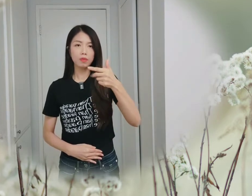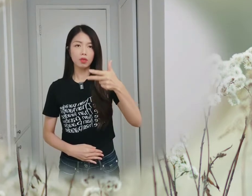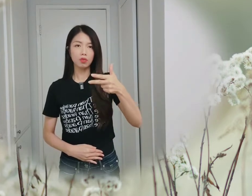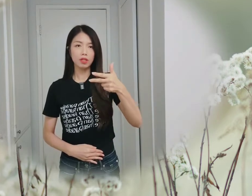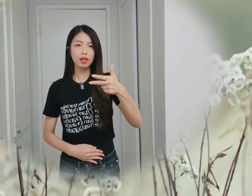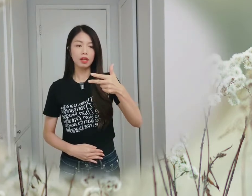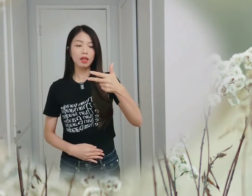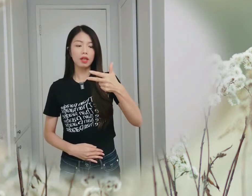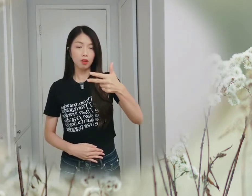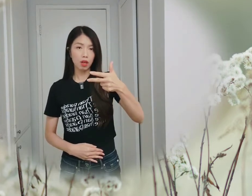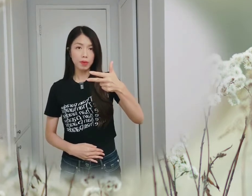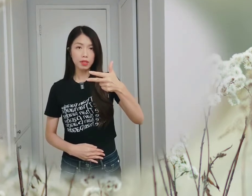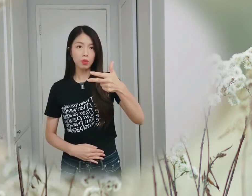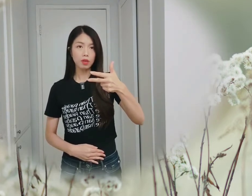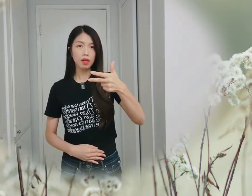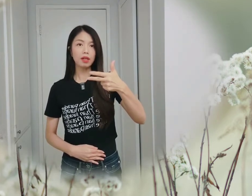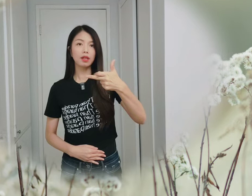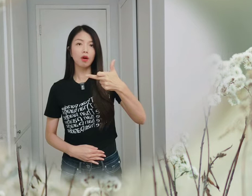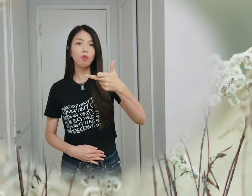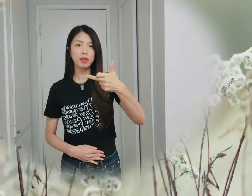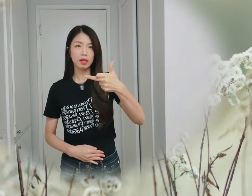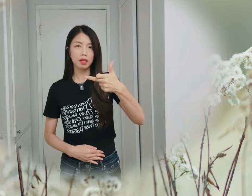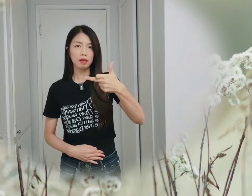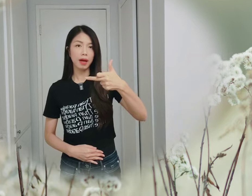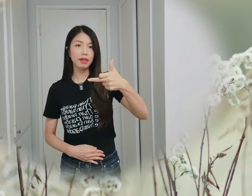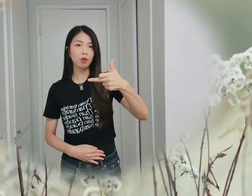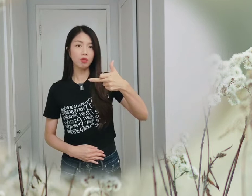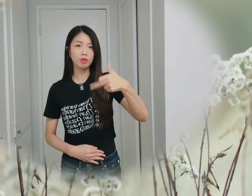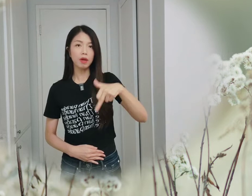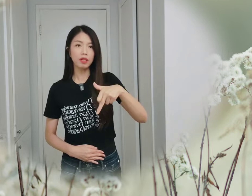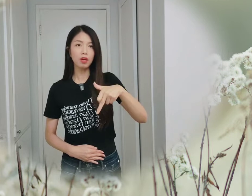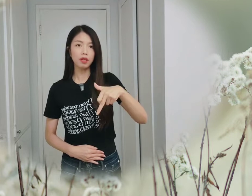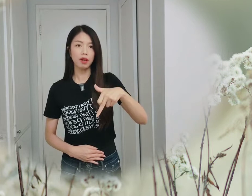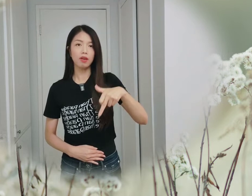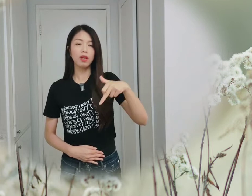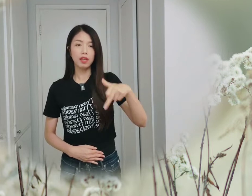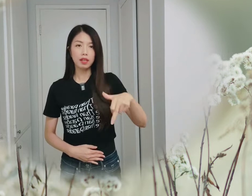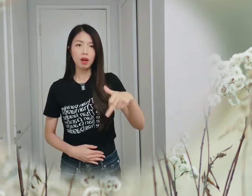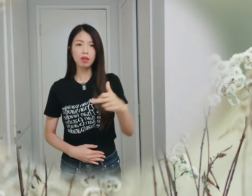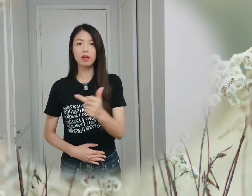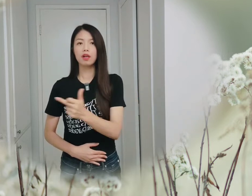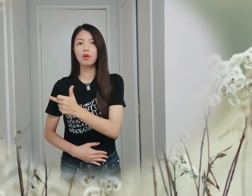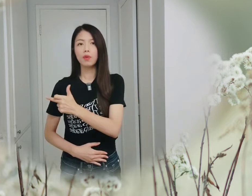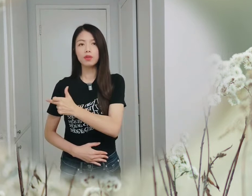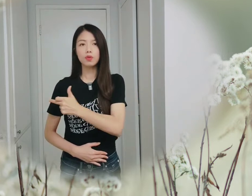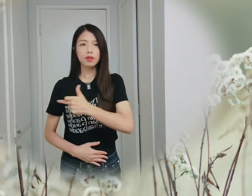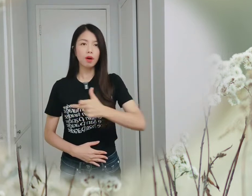엄지, 검지, 중지를 이렇게 펴신 손을 검지를 반을 접어주시면 키역이 돼요. 이